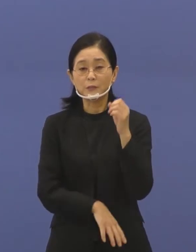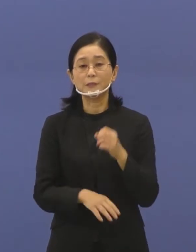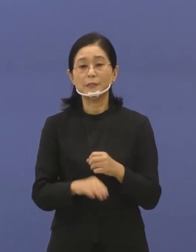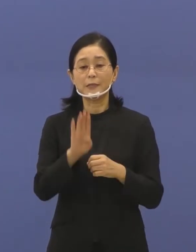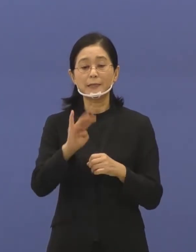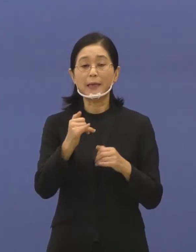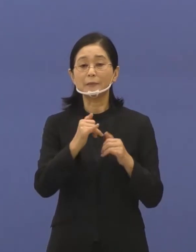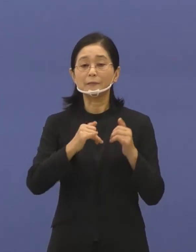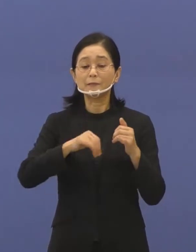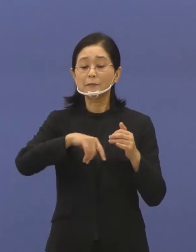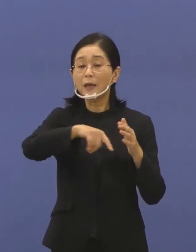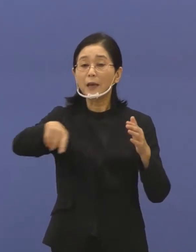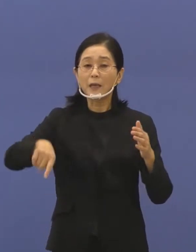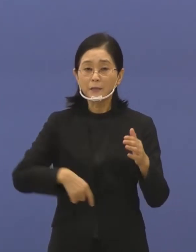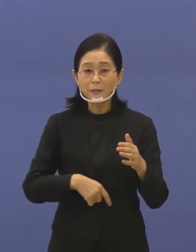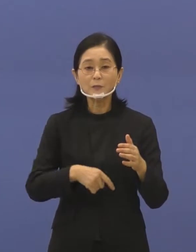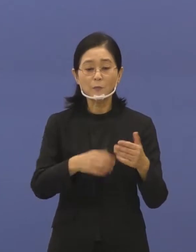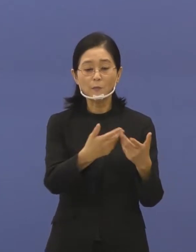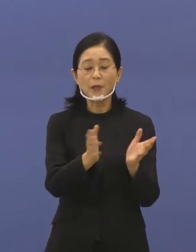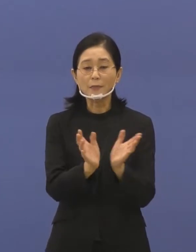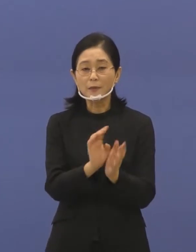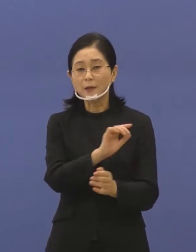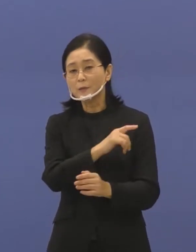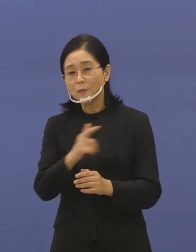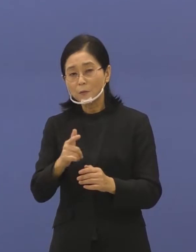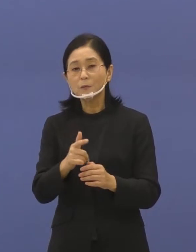県内のさまざまな主体が力を合わせて、